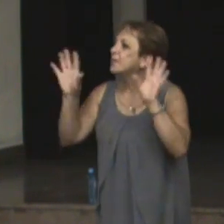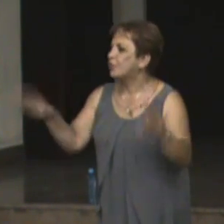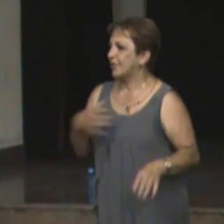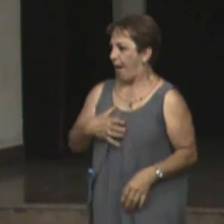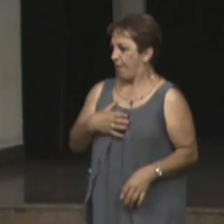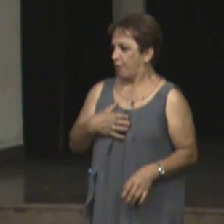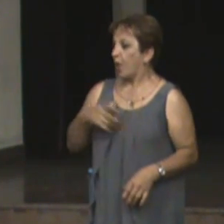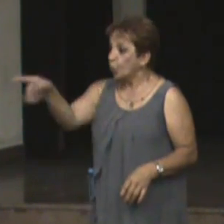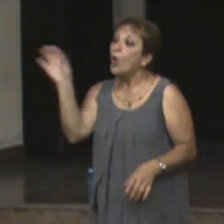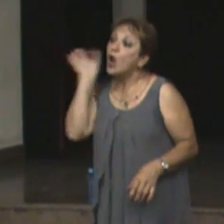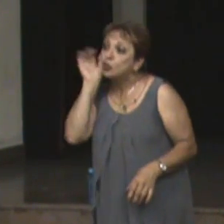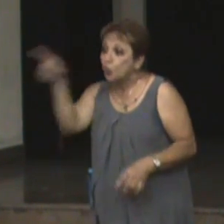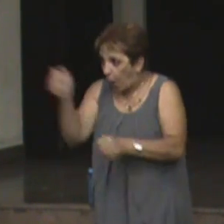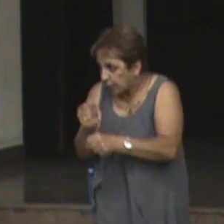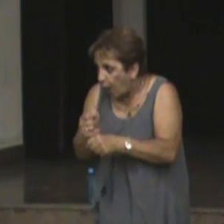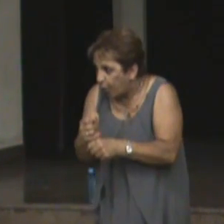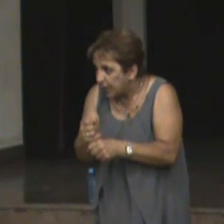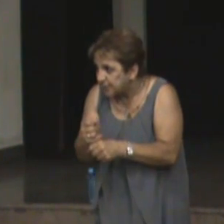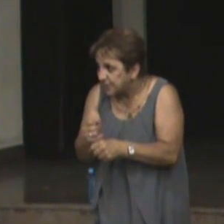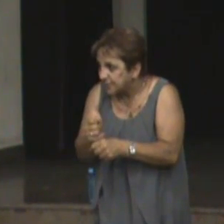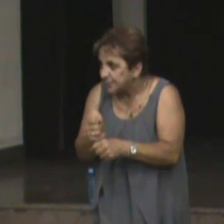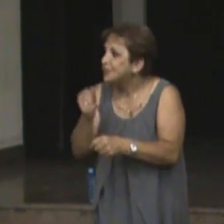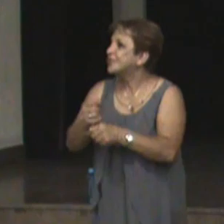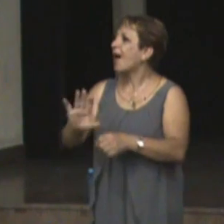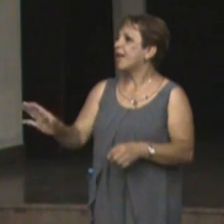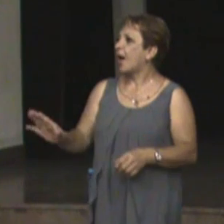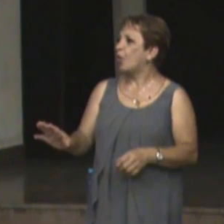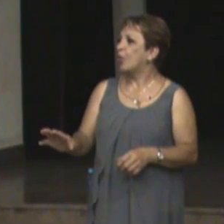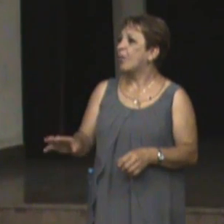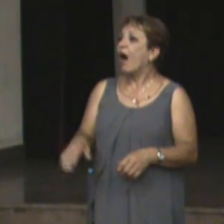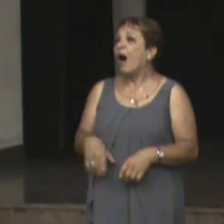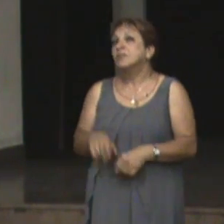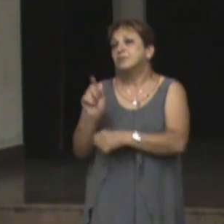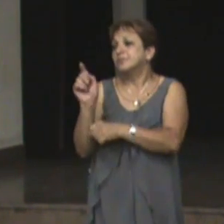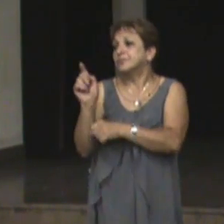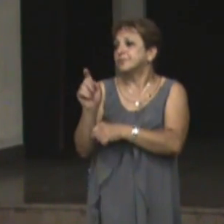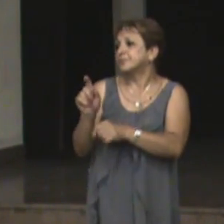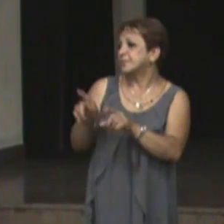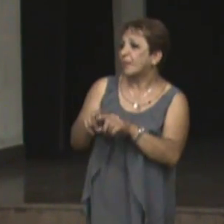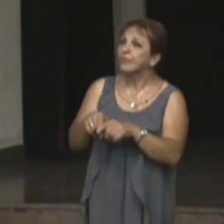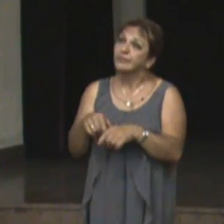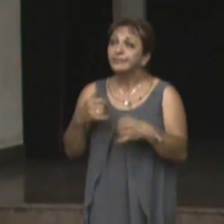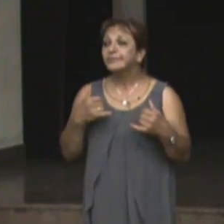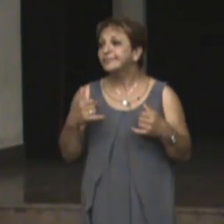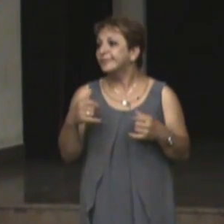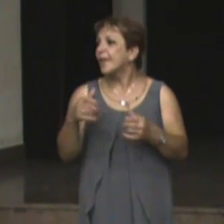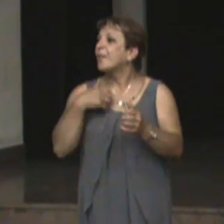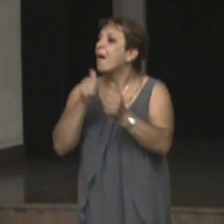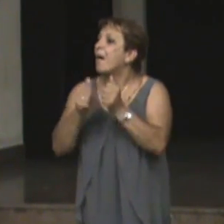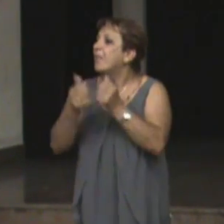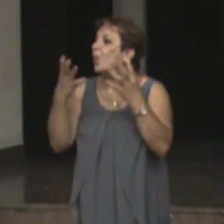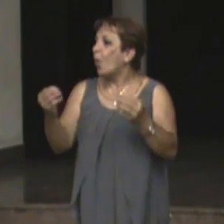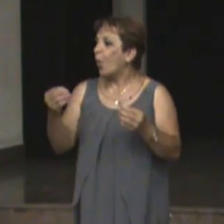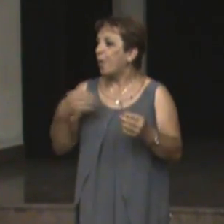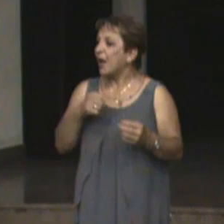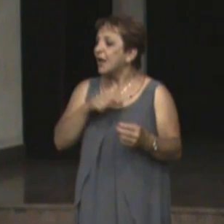շատ կարևոր է։ Եվ սա ամեն օրվա խնդիր է, որը դրված է մեր առաջ։ Մենք ամեն օր խնդիր ունենք